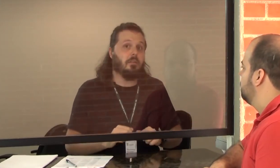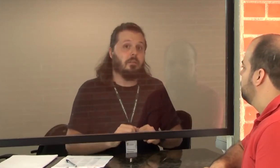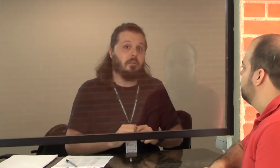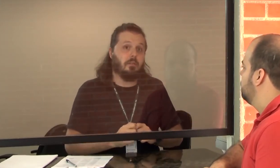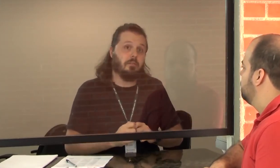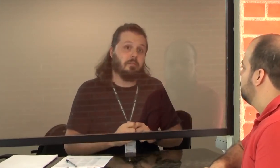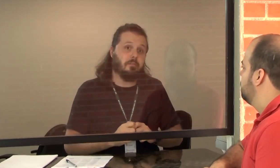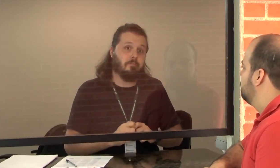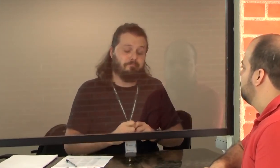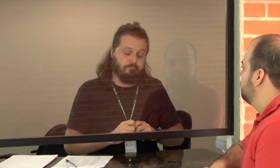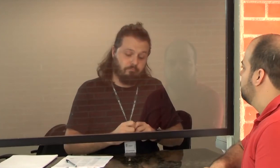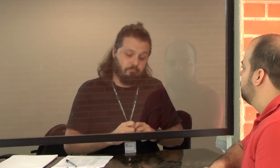biblioteca.